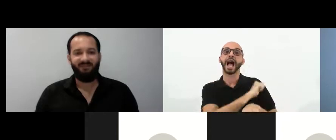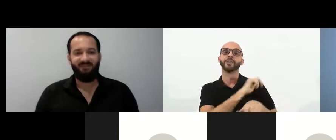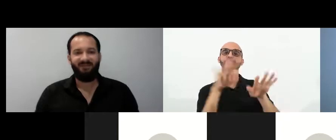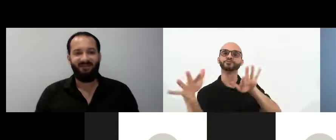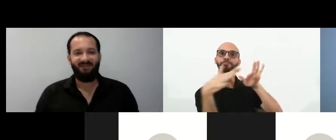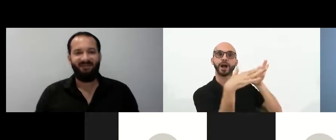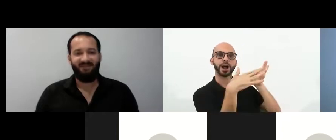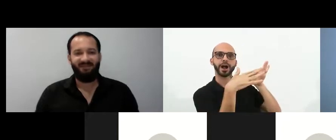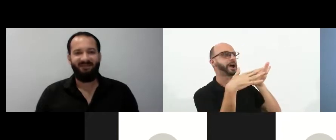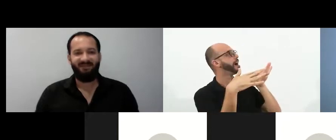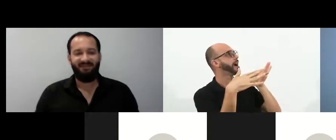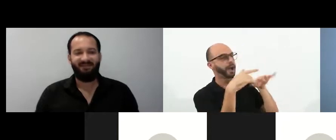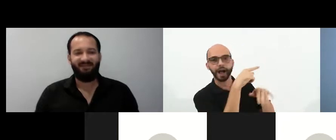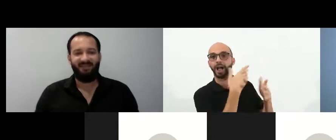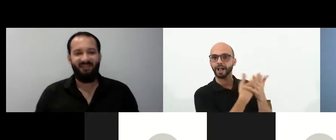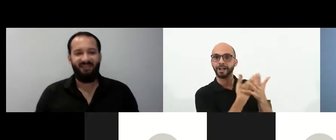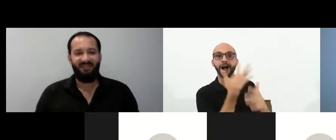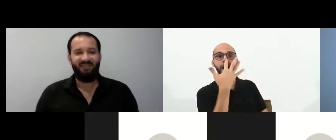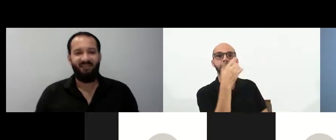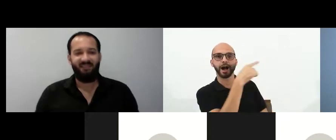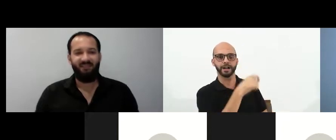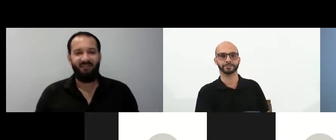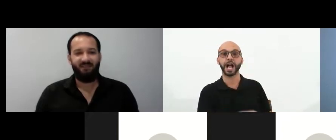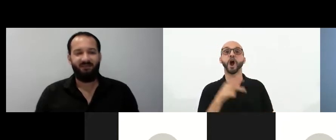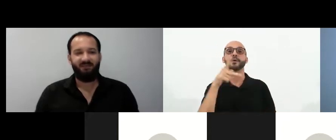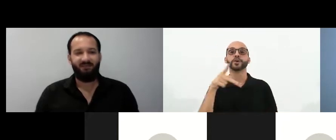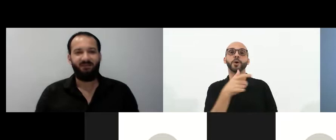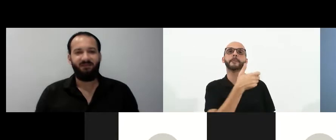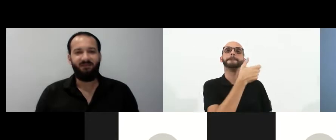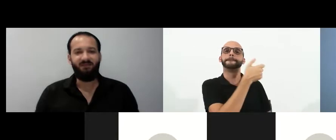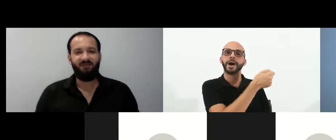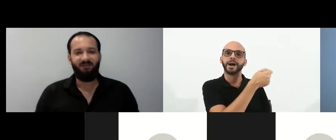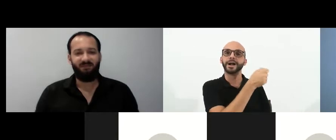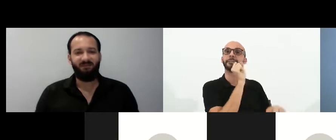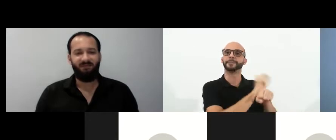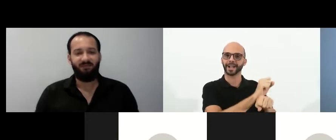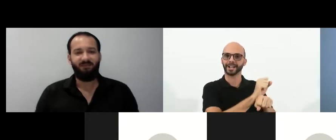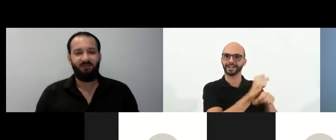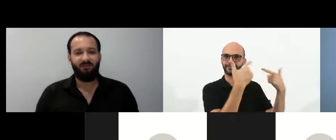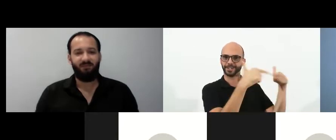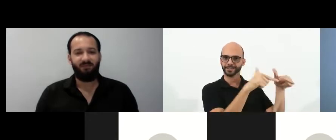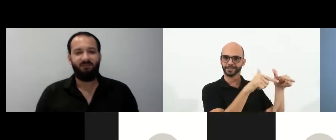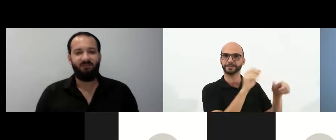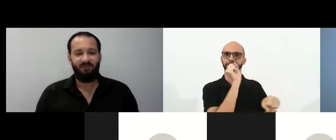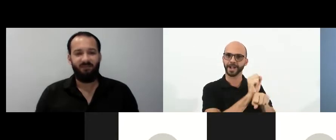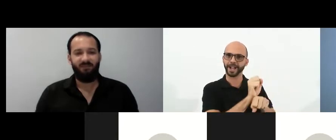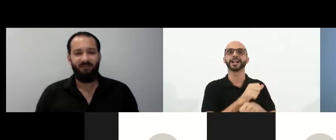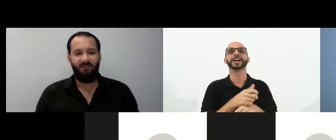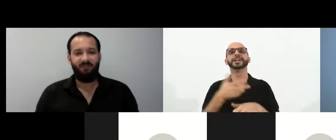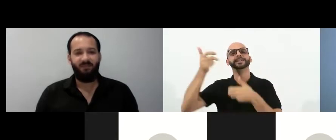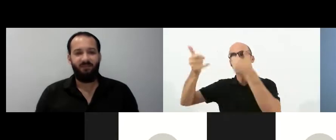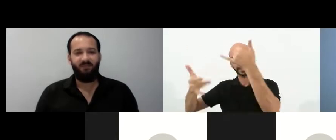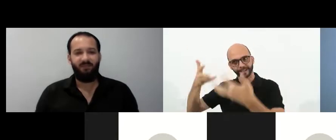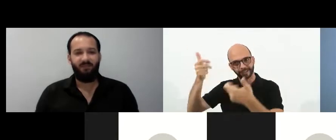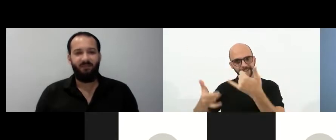colocavam. E as pessoas que iam para assistir a aula ficavam ali, e aí o professor dava pausa